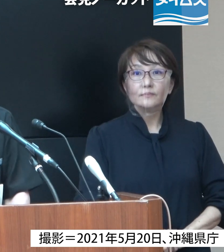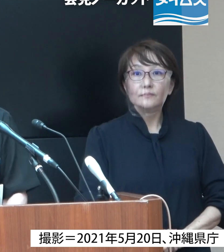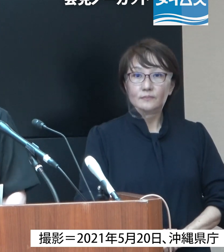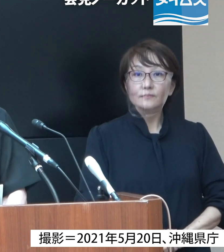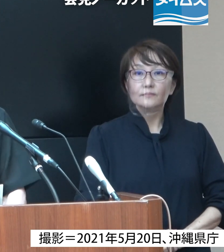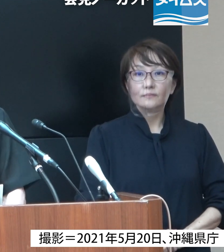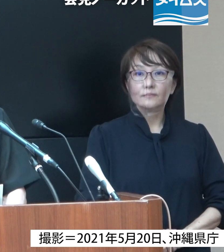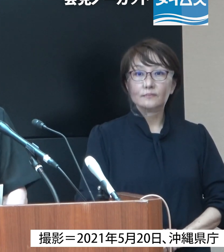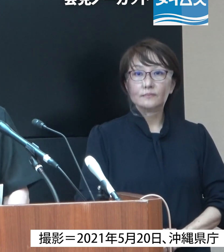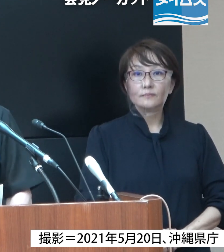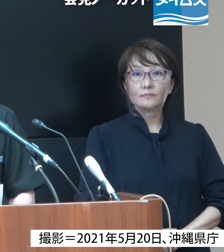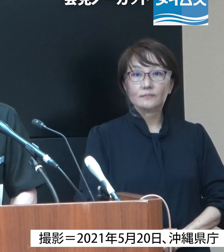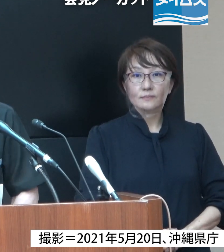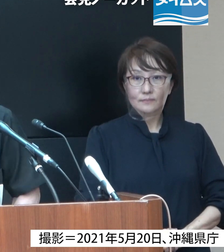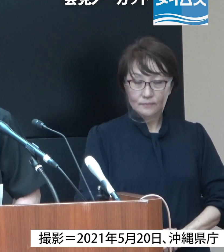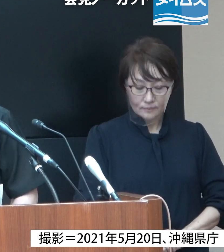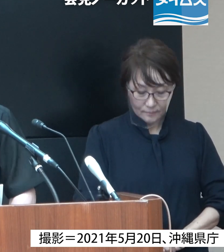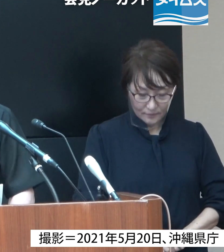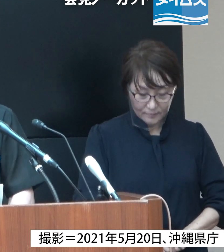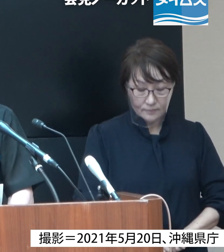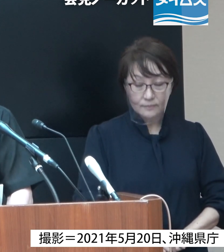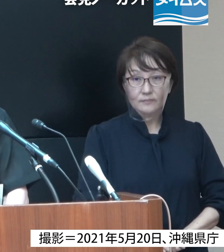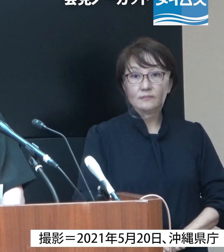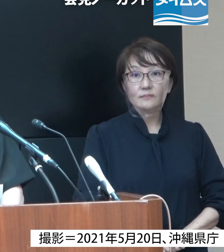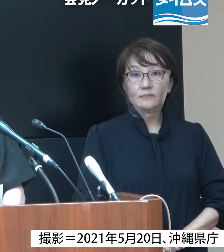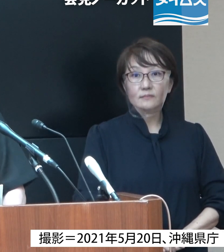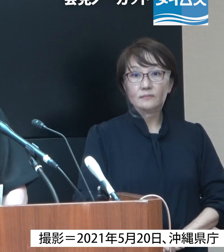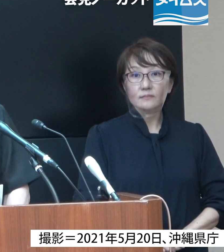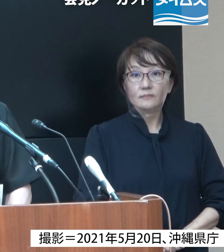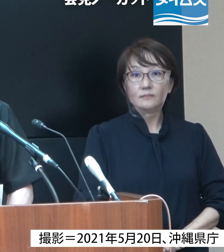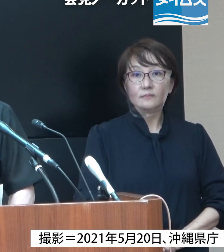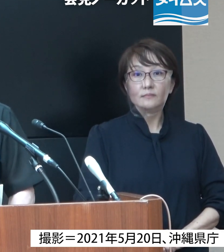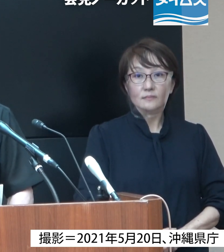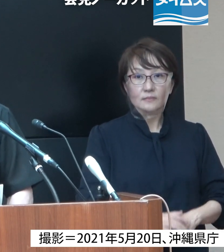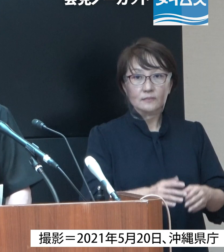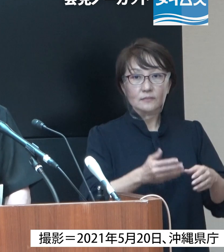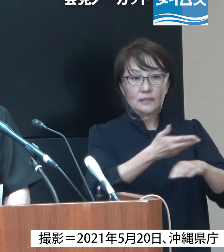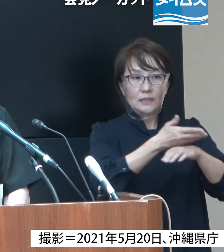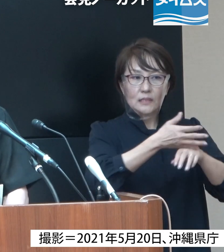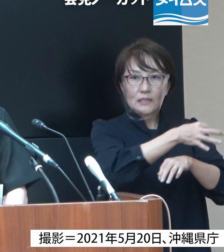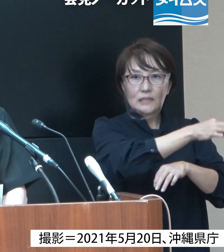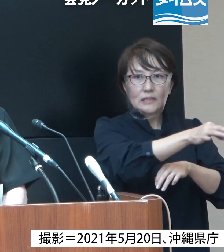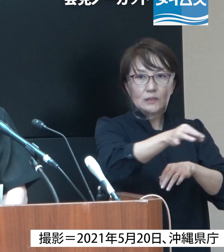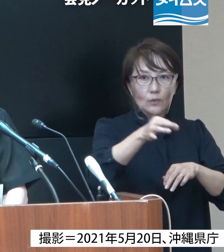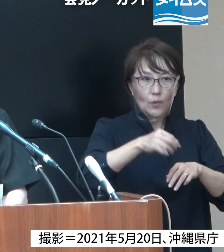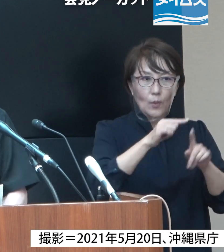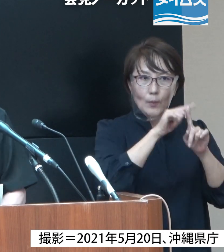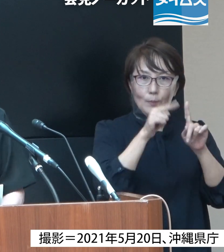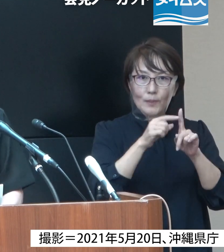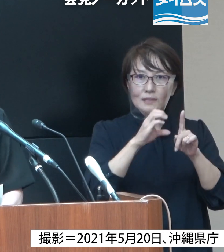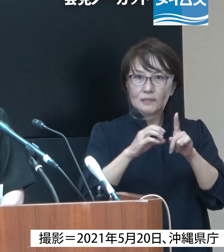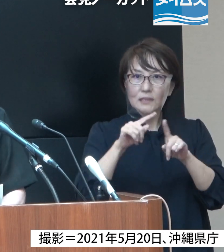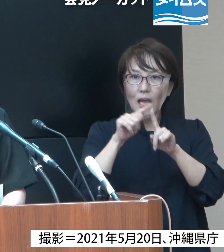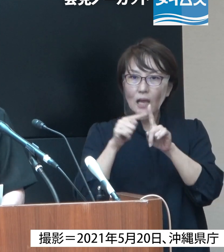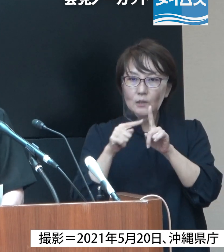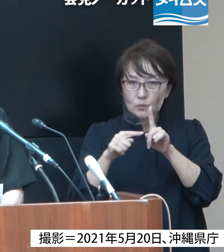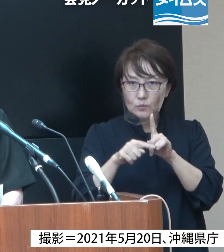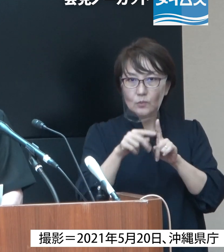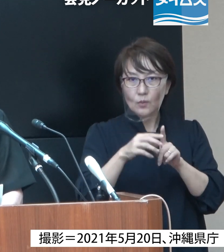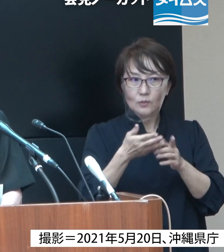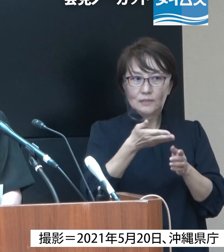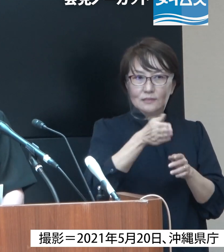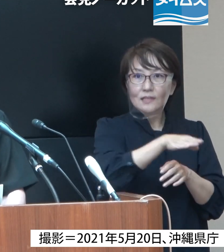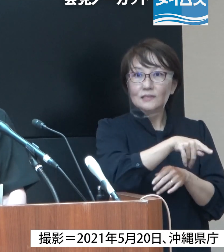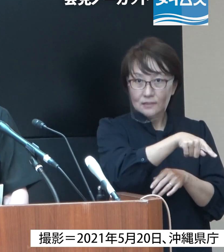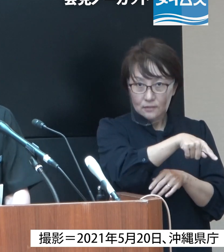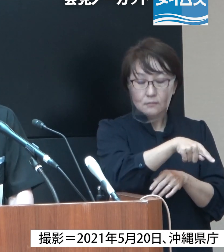いや、宮熊由美さんでした。 あ、はい、 よろしくお願いします。はい、離島 PCR の、設置の件で、ようやく、その業者が決ま